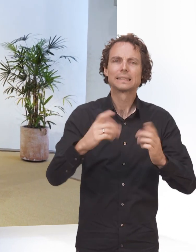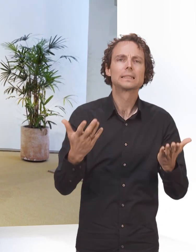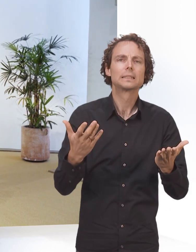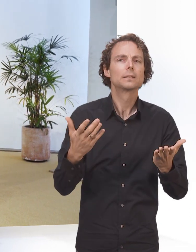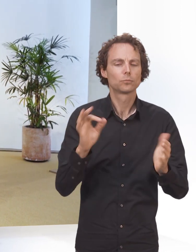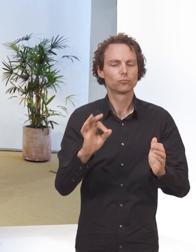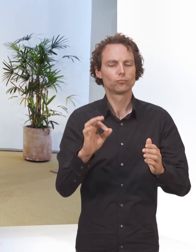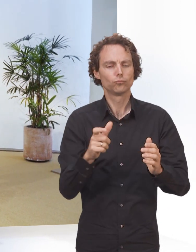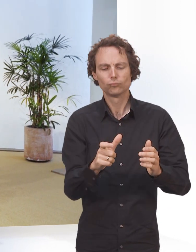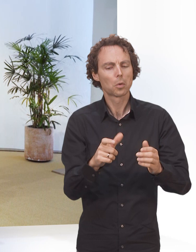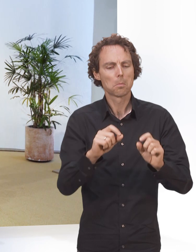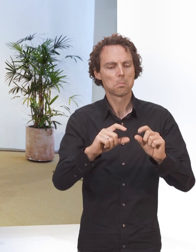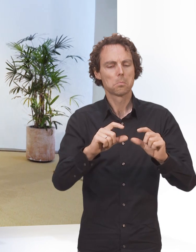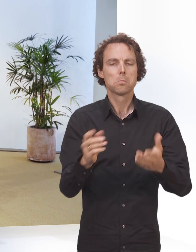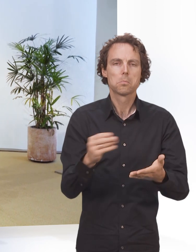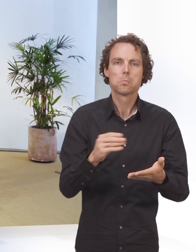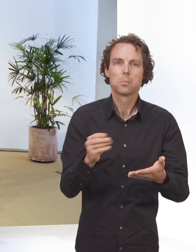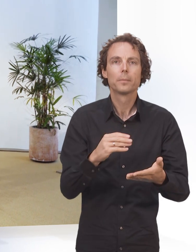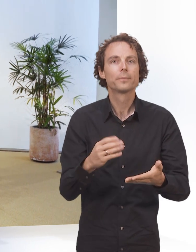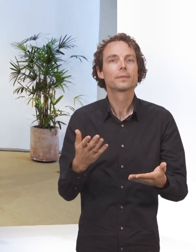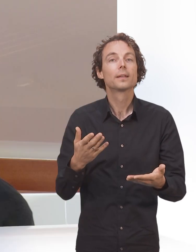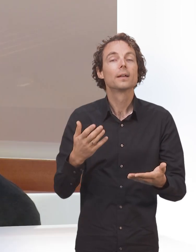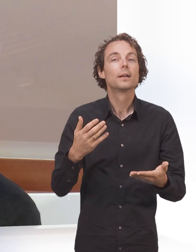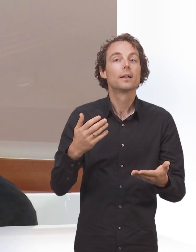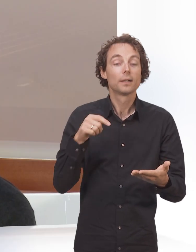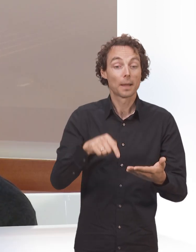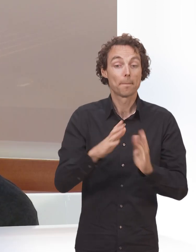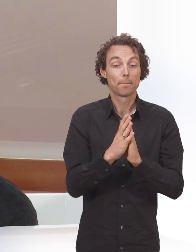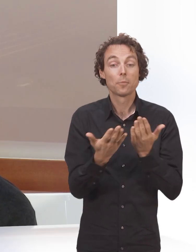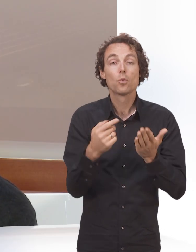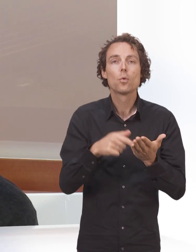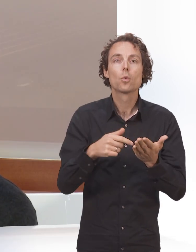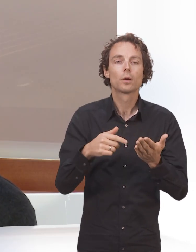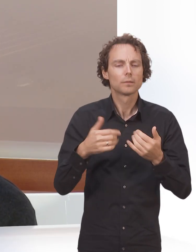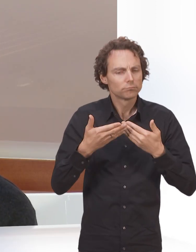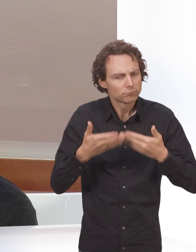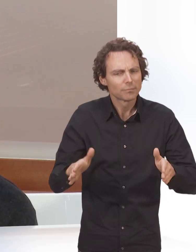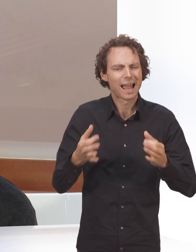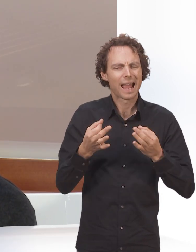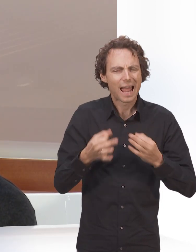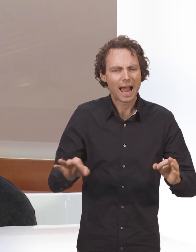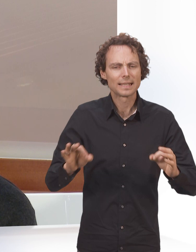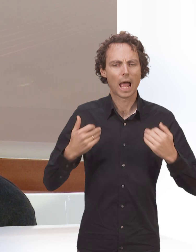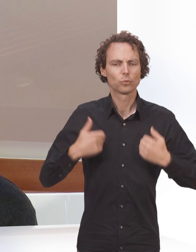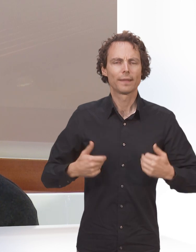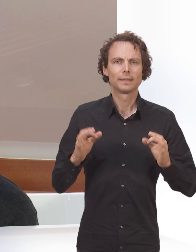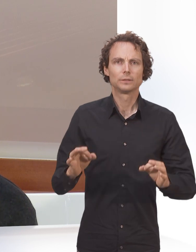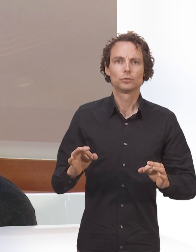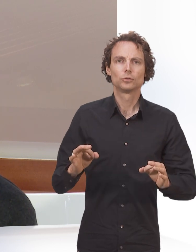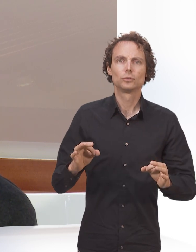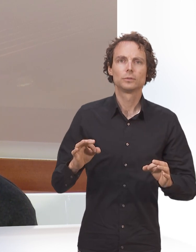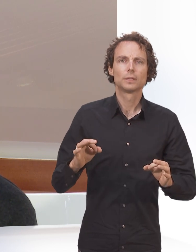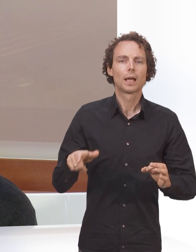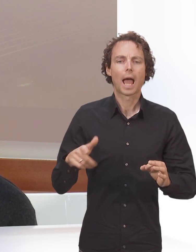ist groß. Und das Buch ist sehr authentisch, sehr ehrlich. Also es